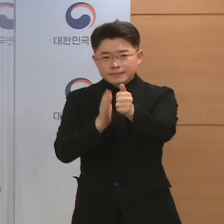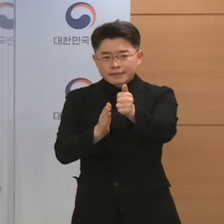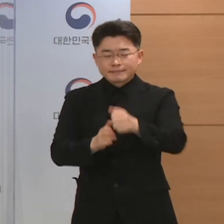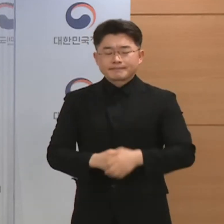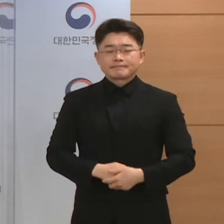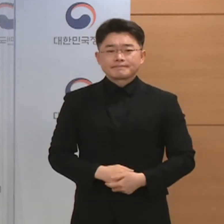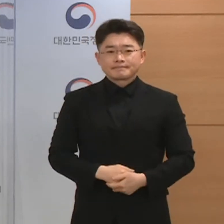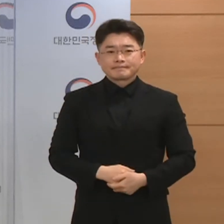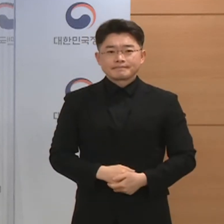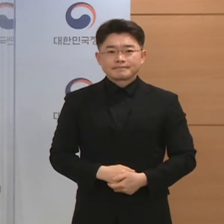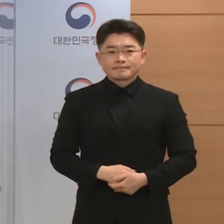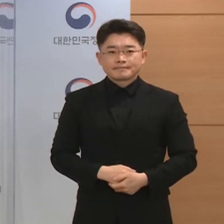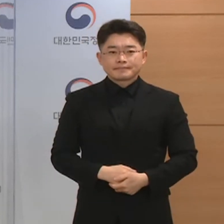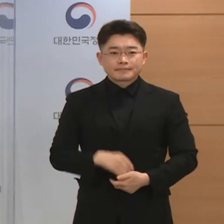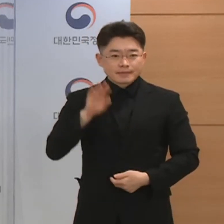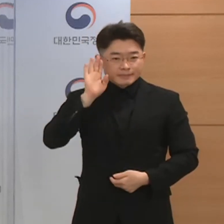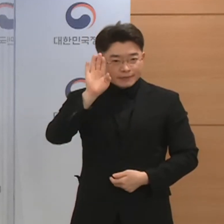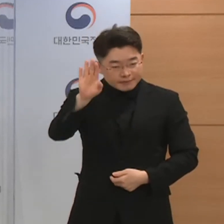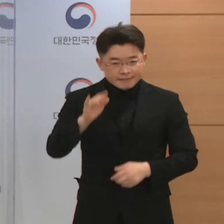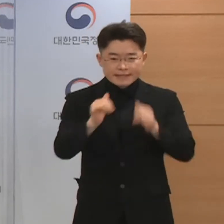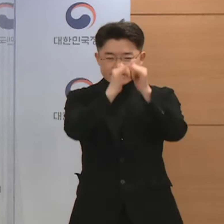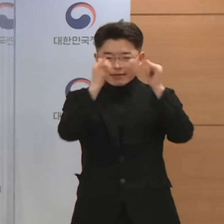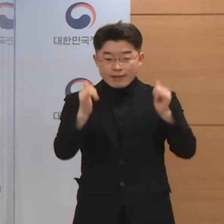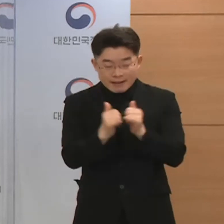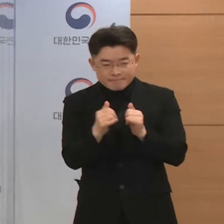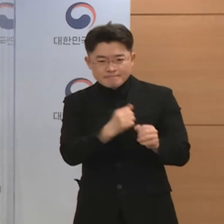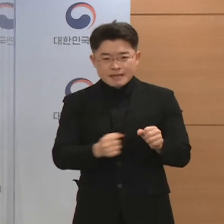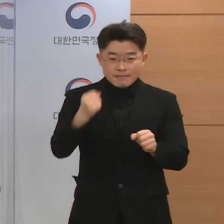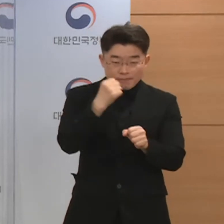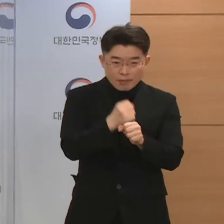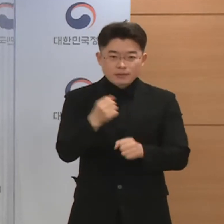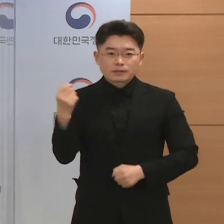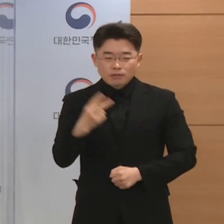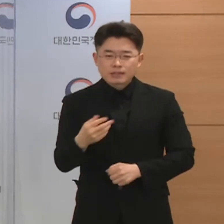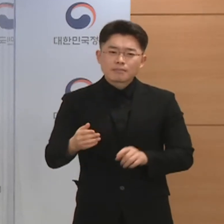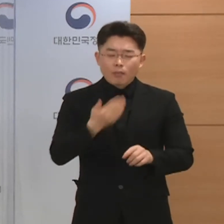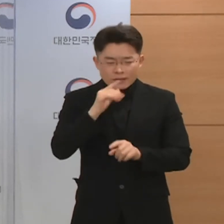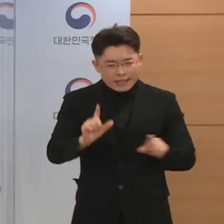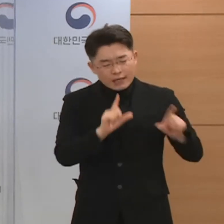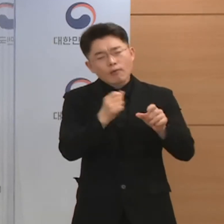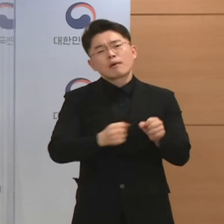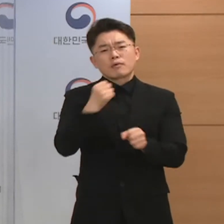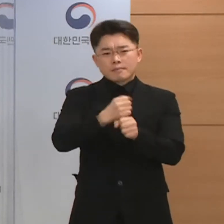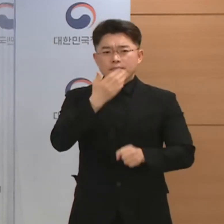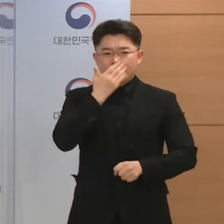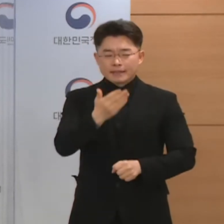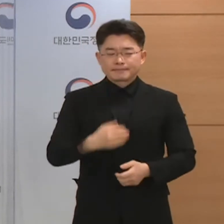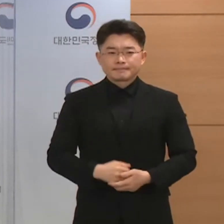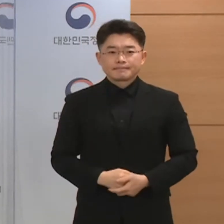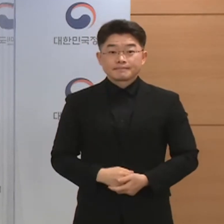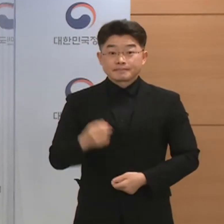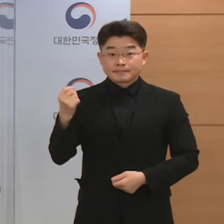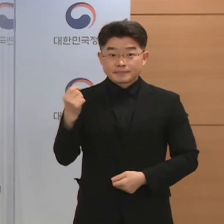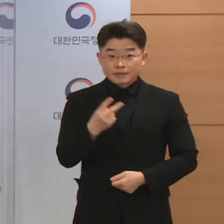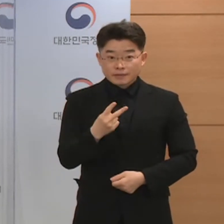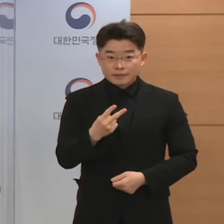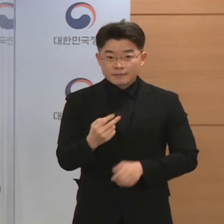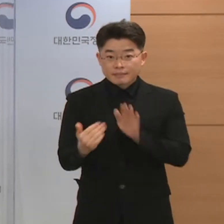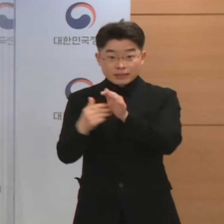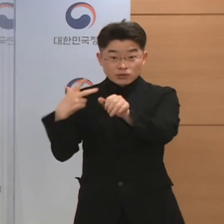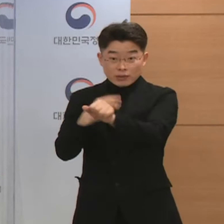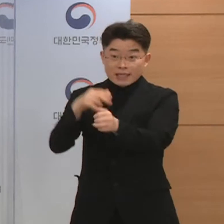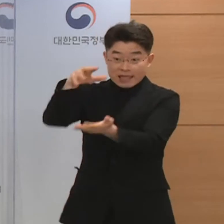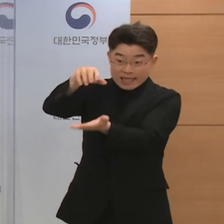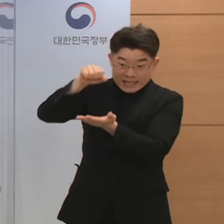통해서 우리가 일상회복을 좀 더 빨리 당길 수 있다는 생각입니다. 그리고 예방접종에 대한 물량도